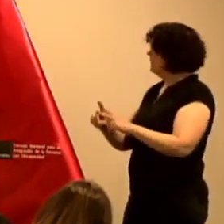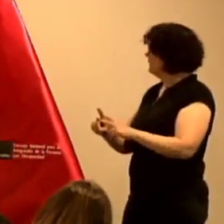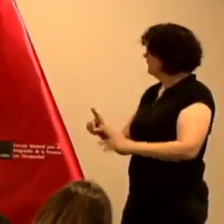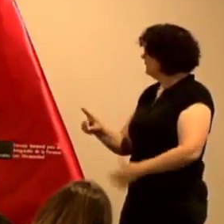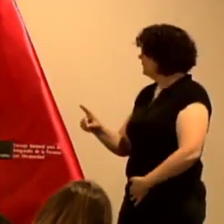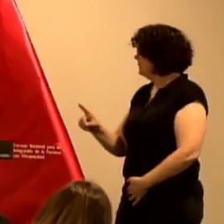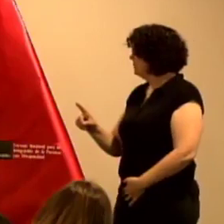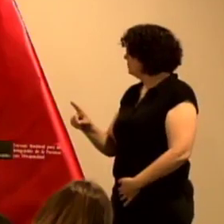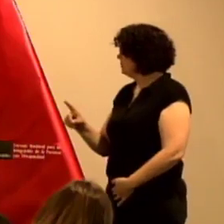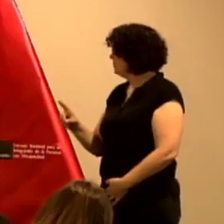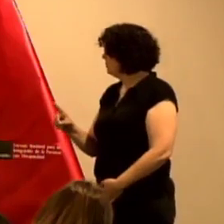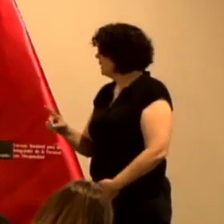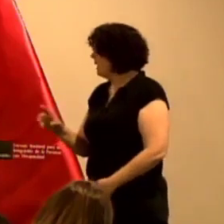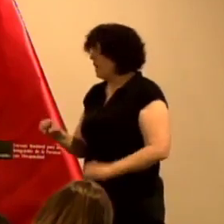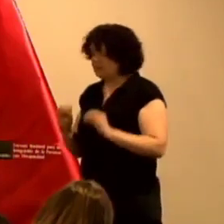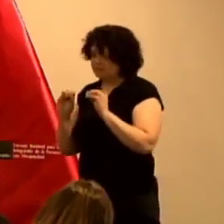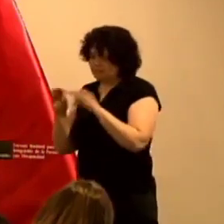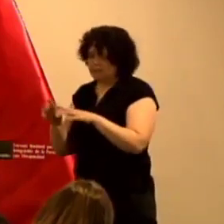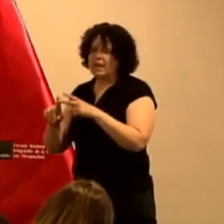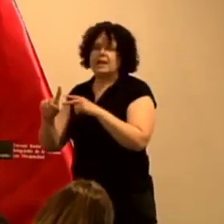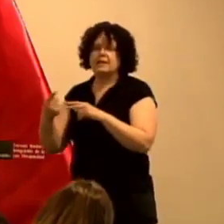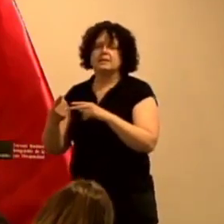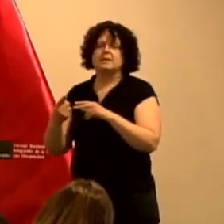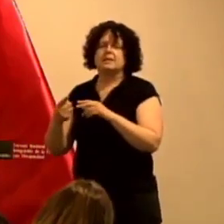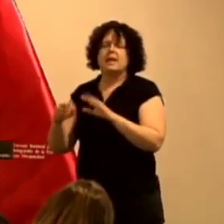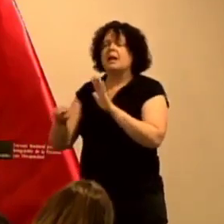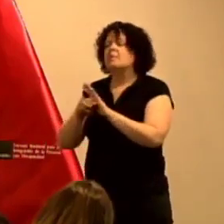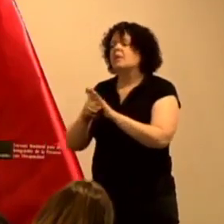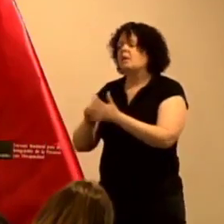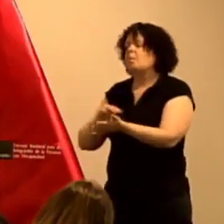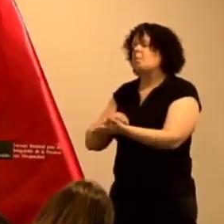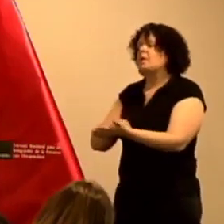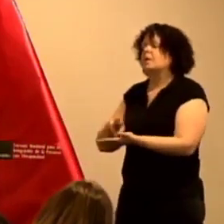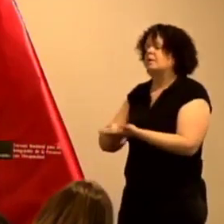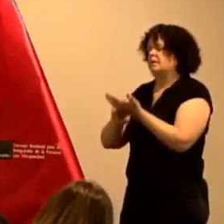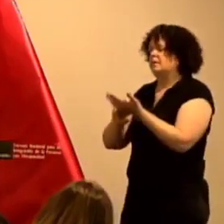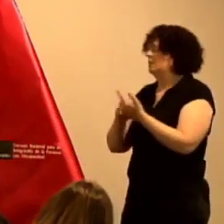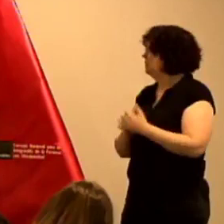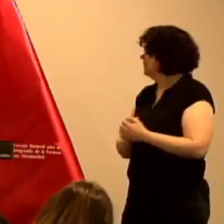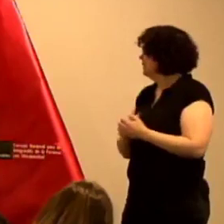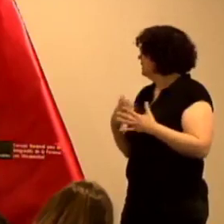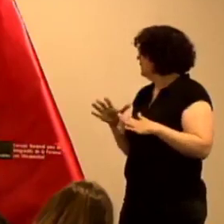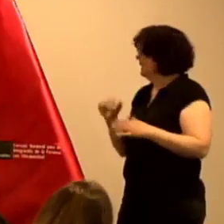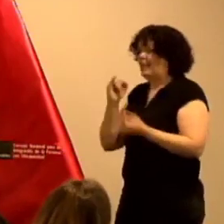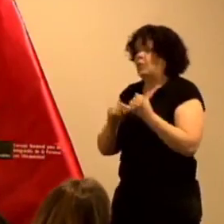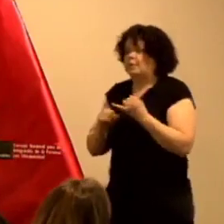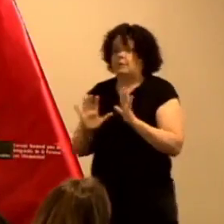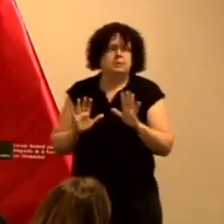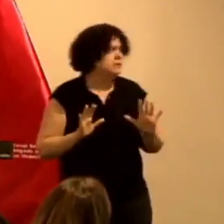ahí se impone o se inicia el modelo médico rehabilitador, ¿cierto? Bueno, rapidito, ¿no? Paso en la